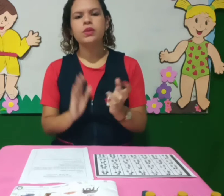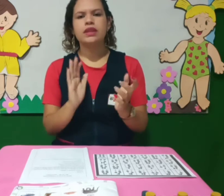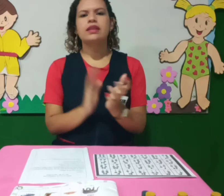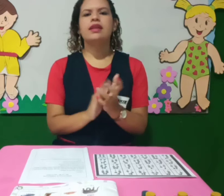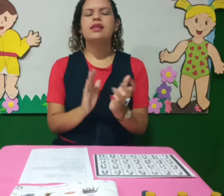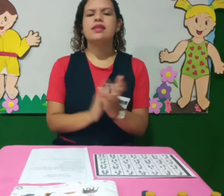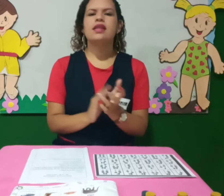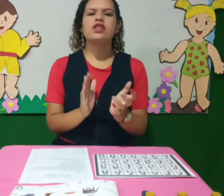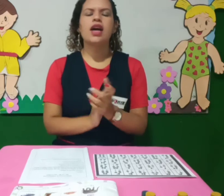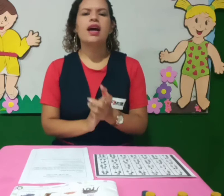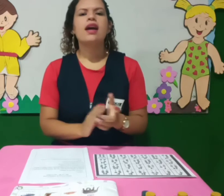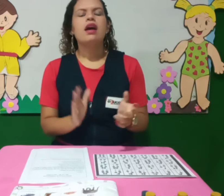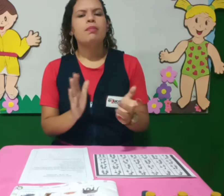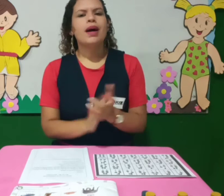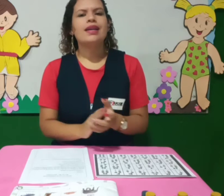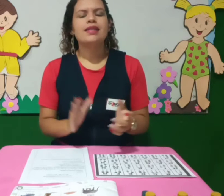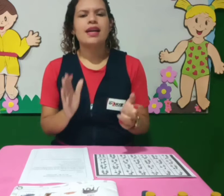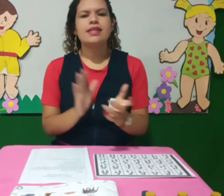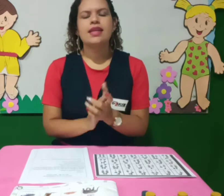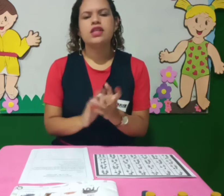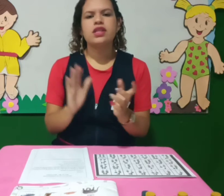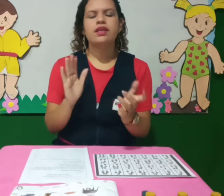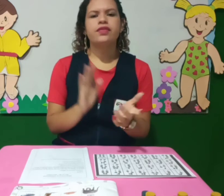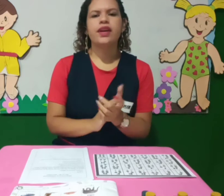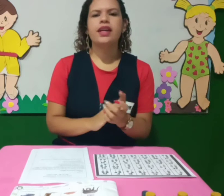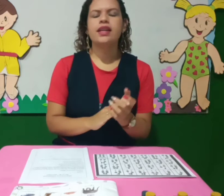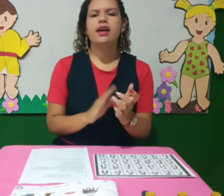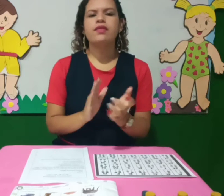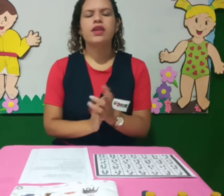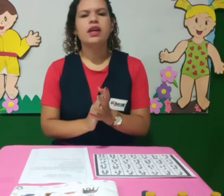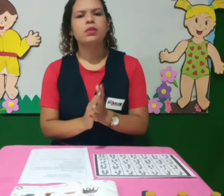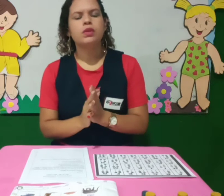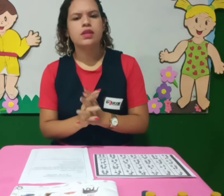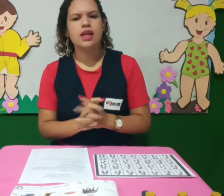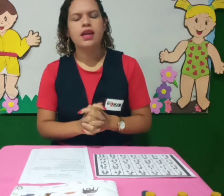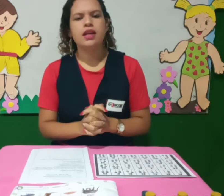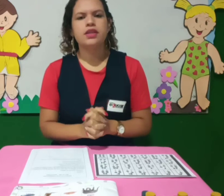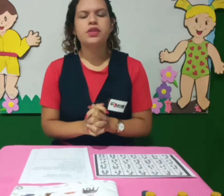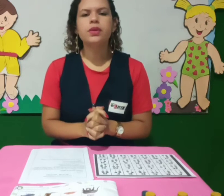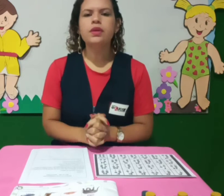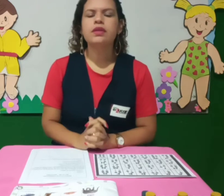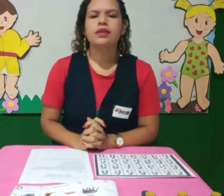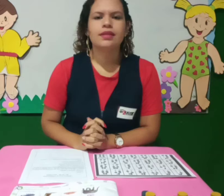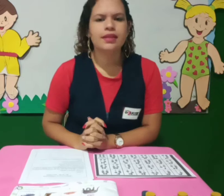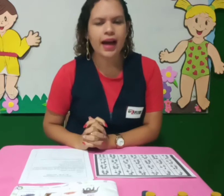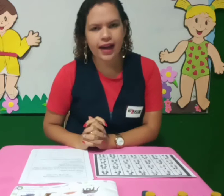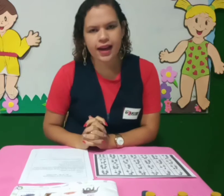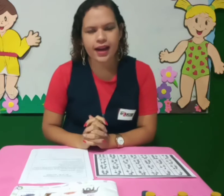que desejar. Mas na sexta-feira vamos estudar.